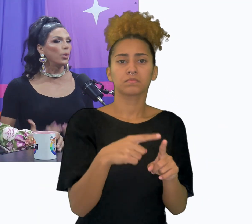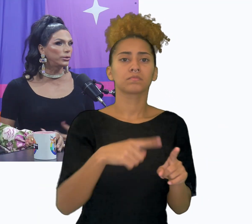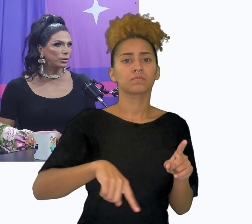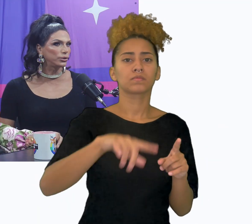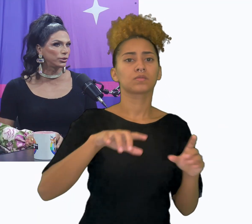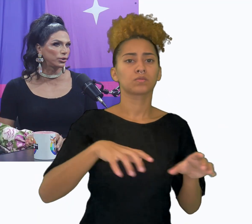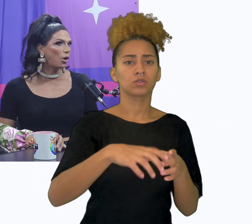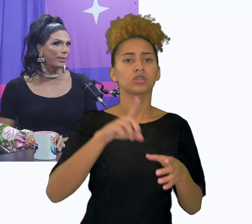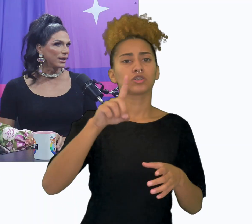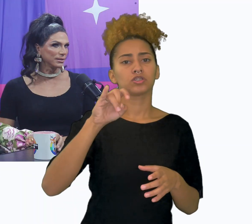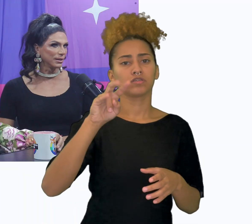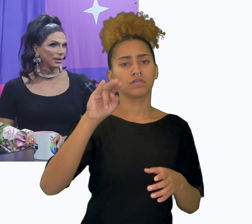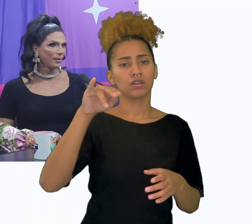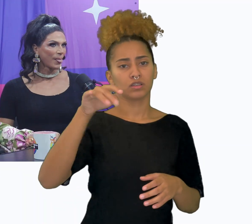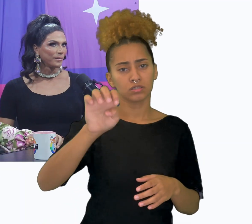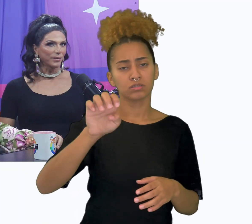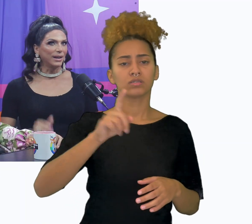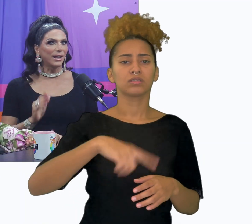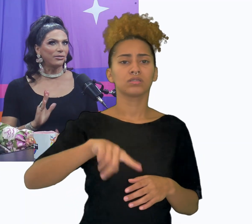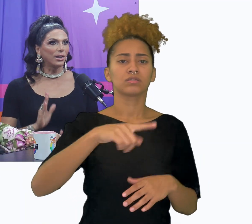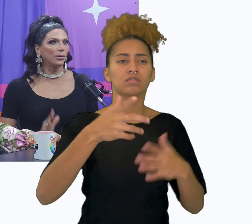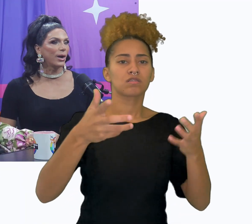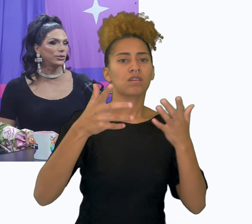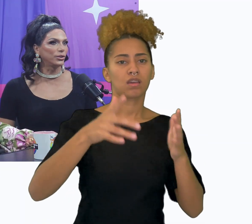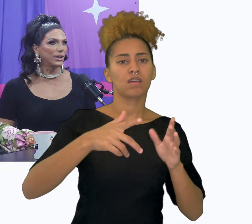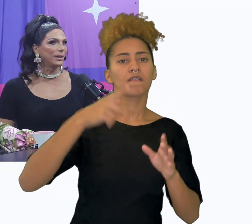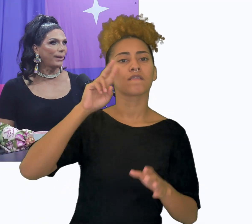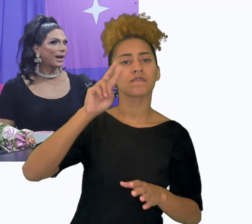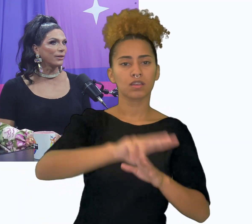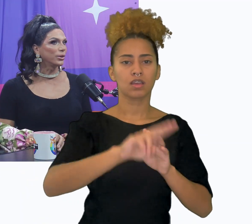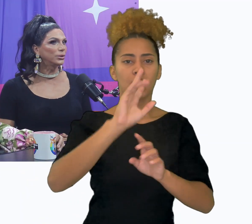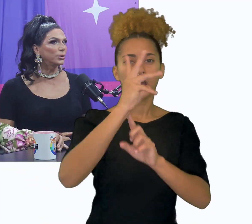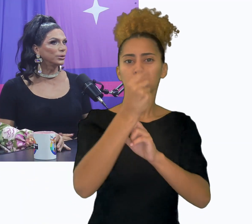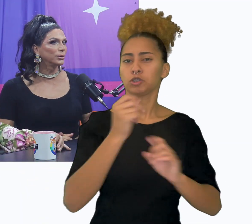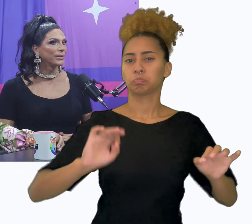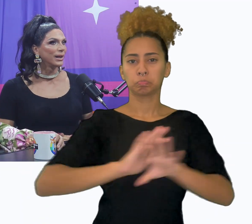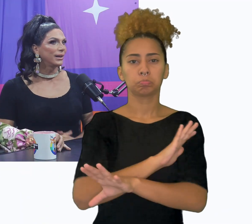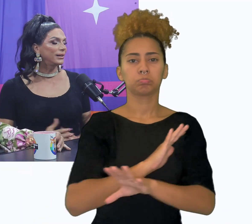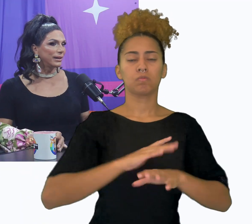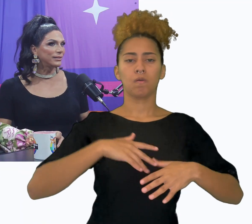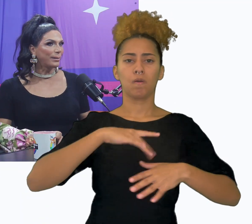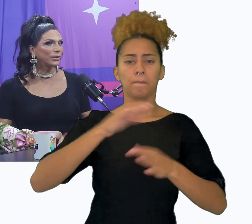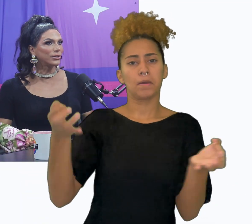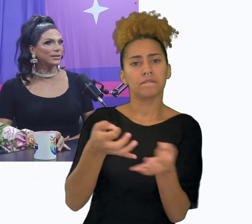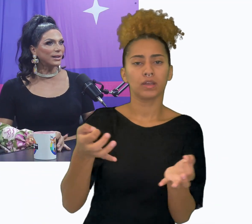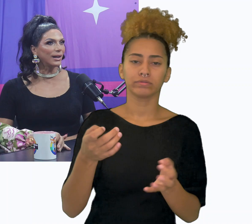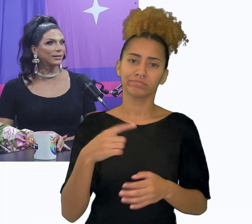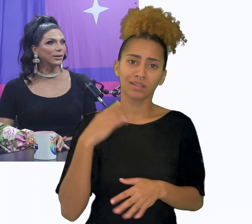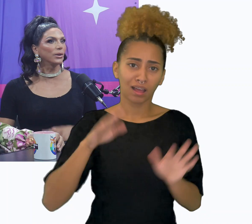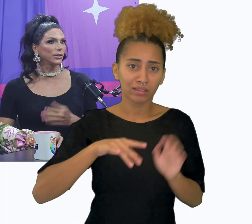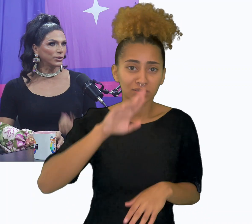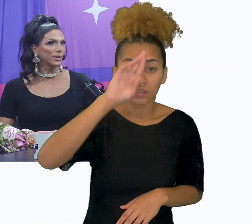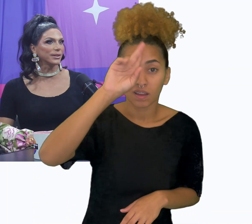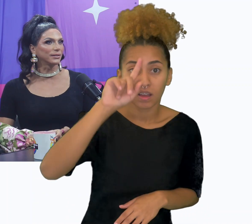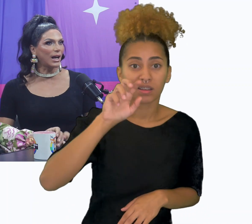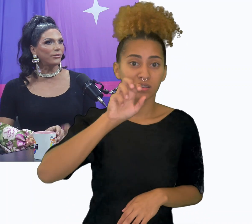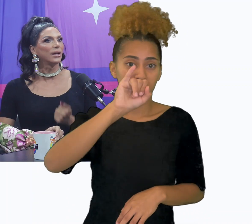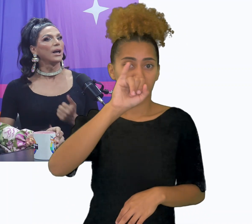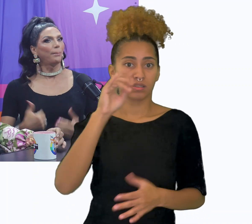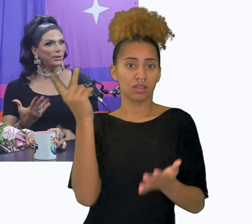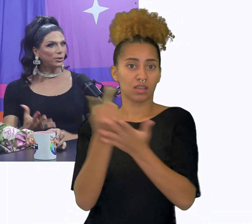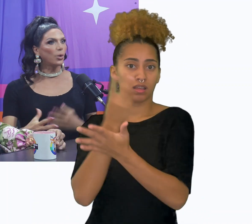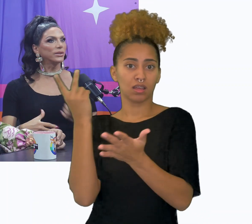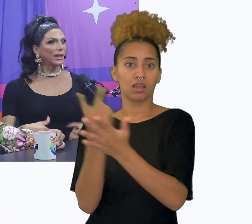público muito de cobrança. Ele quer ver o artista ali impecável em tudo. E nem sempre a gente acerta. E quando a gente não